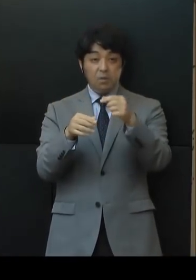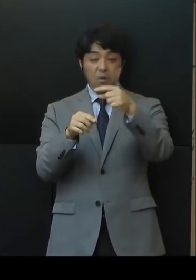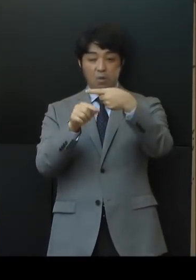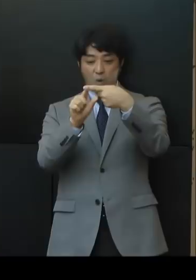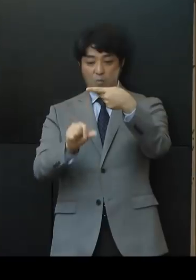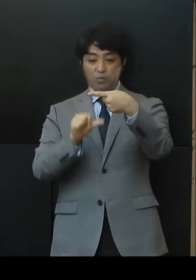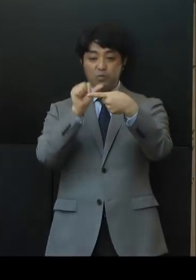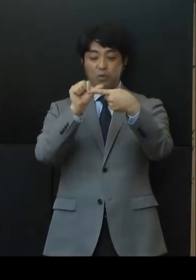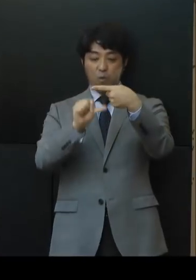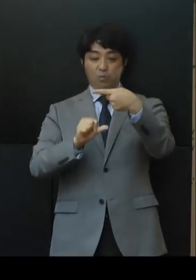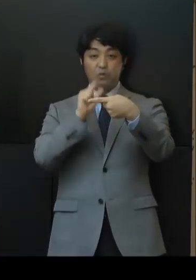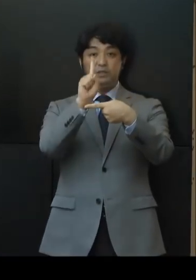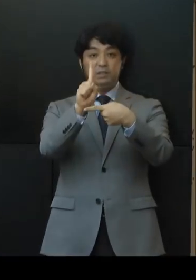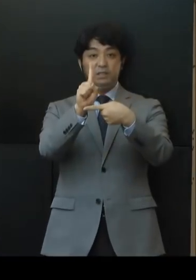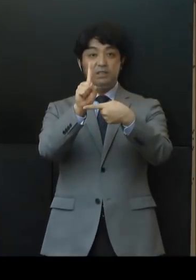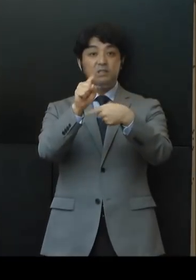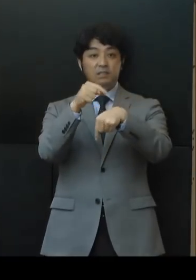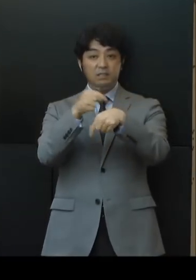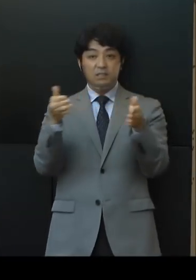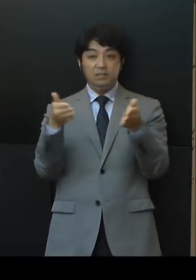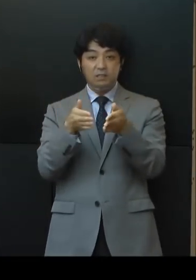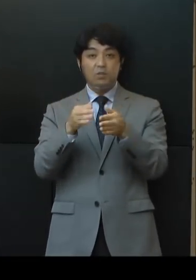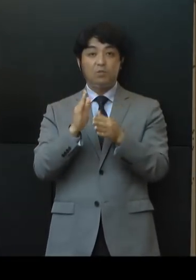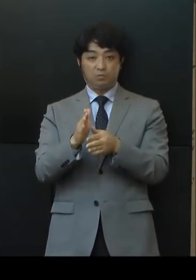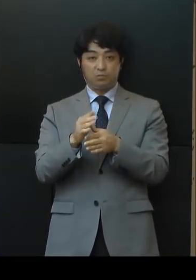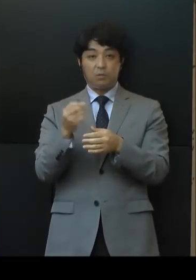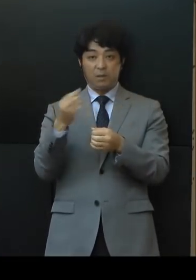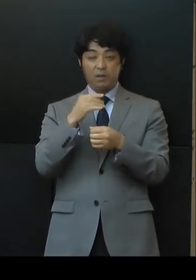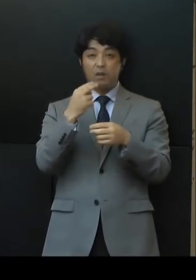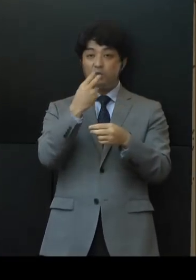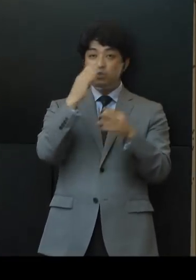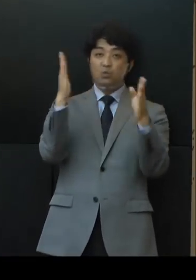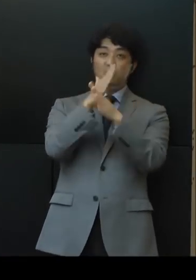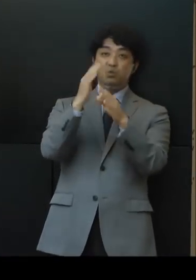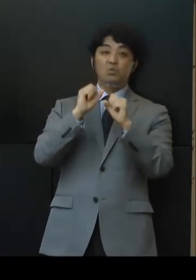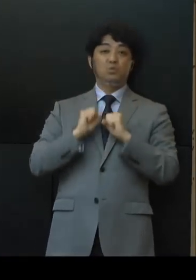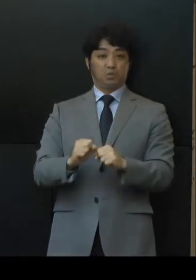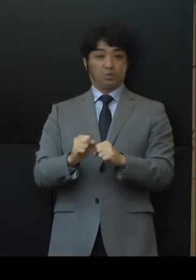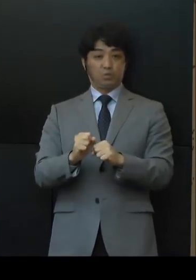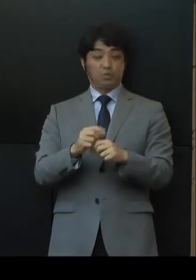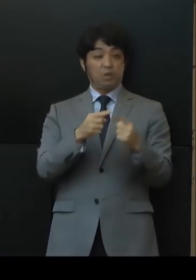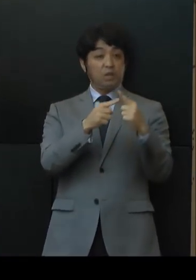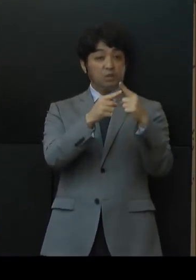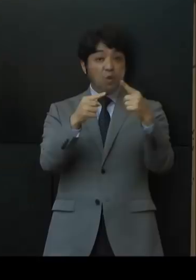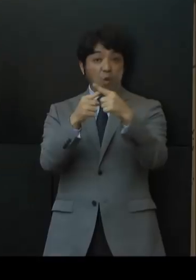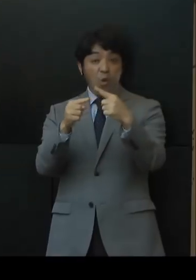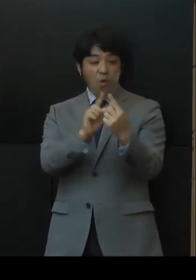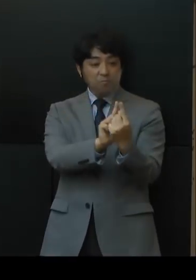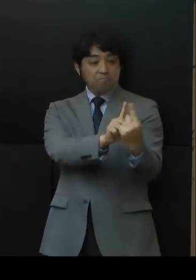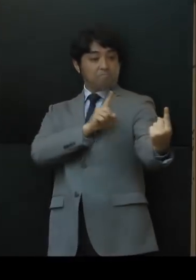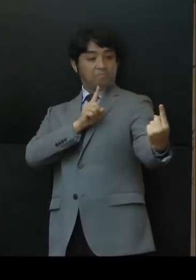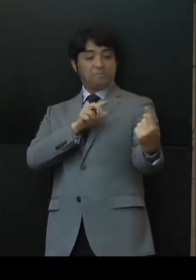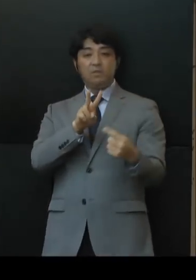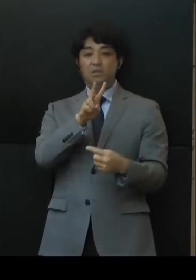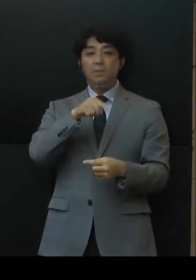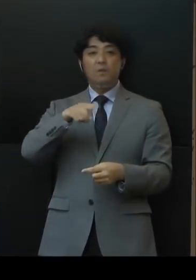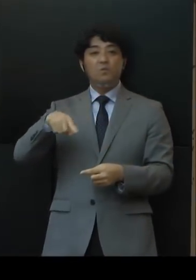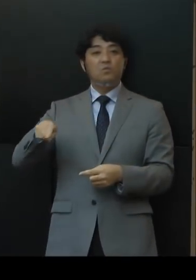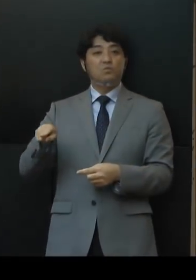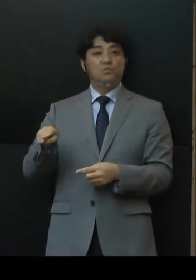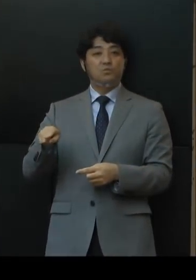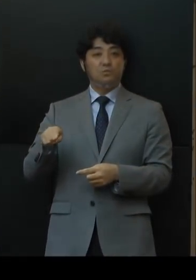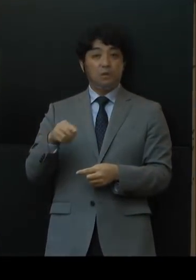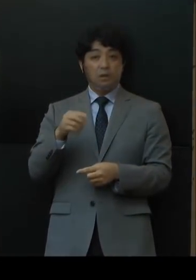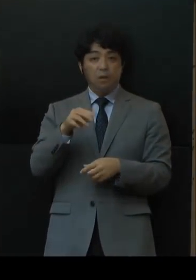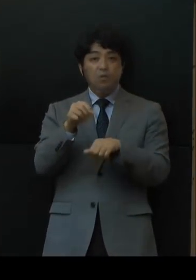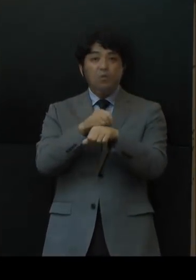、十分な換気を行うこと、人との距離を2メートル以上空けること、特に会議